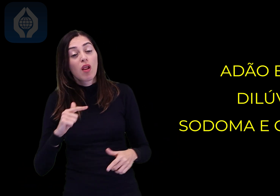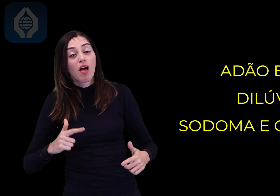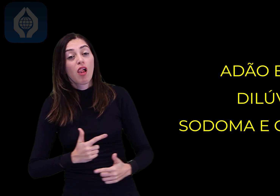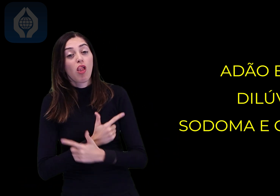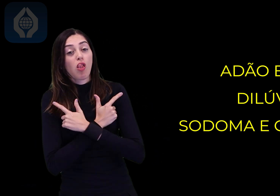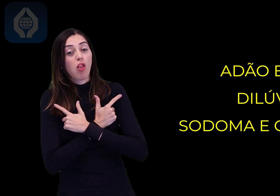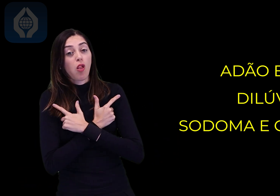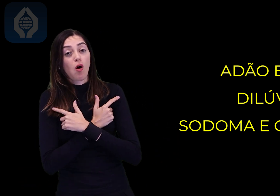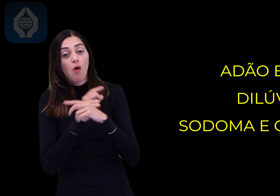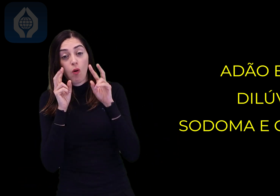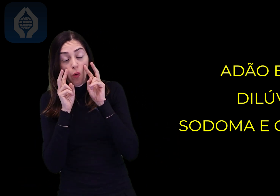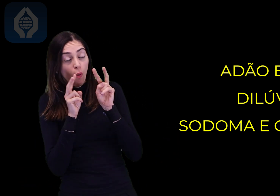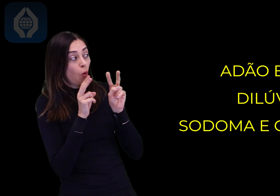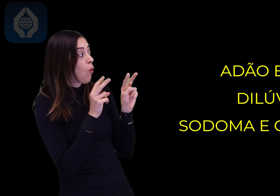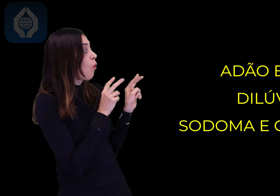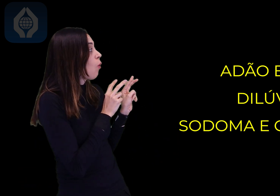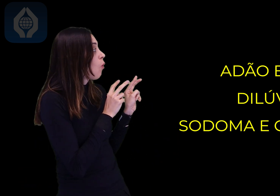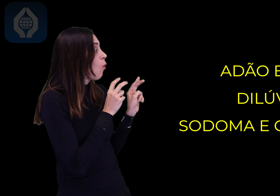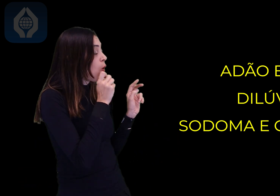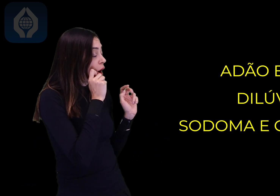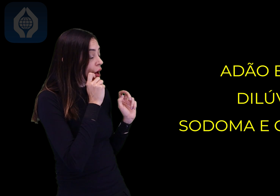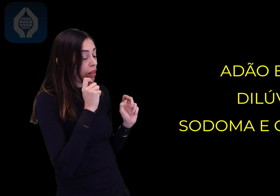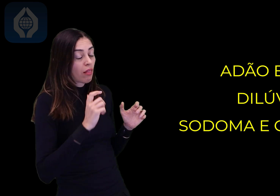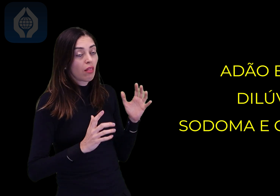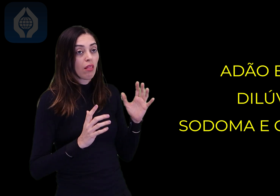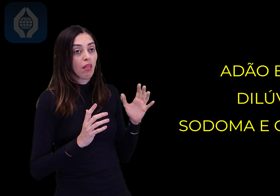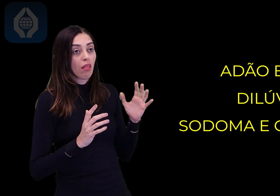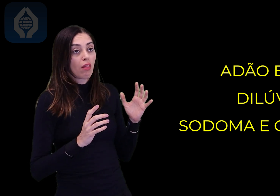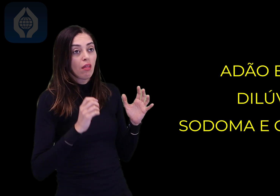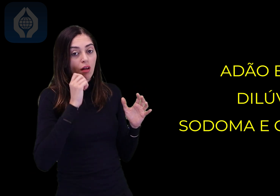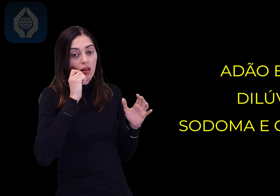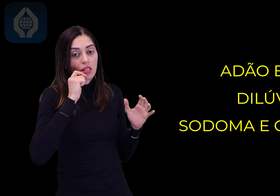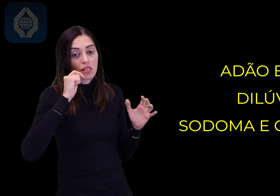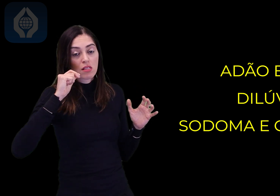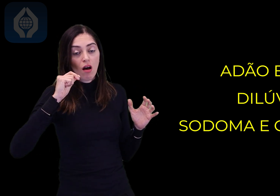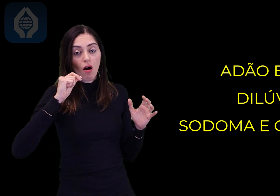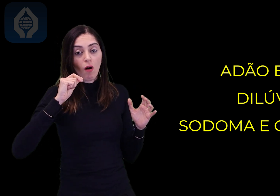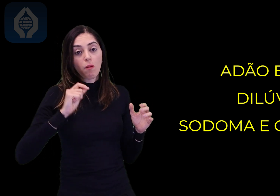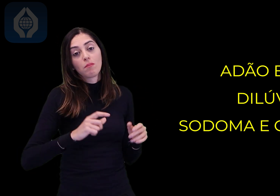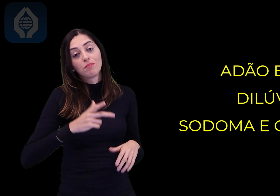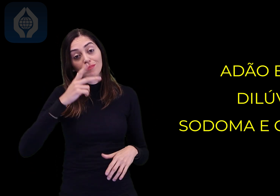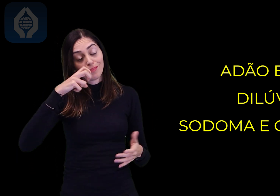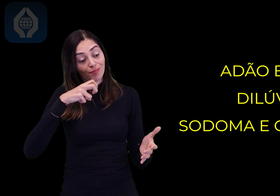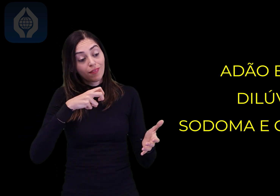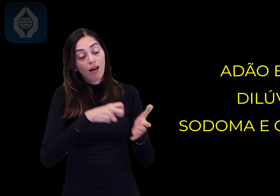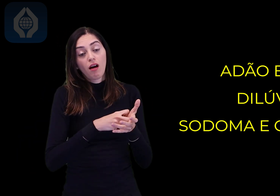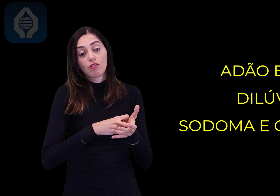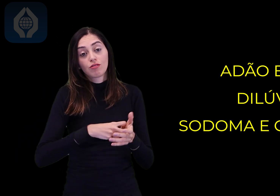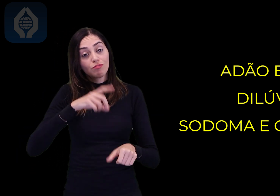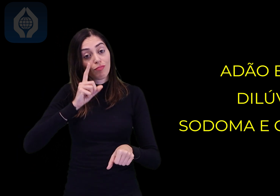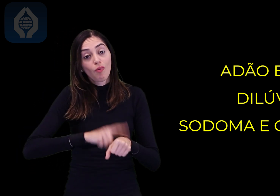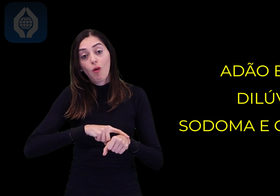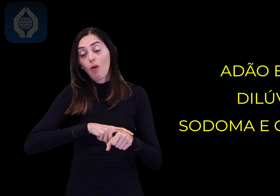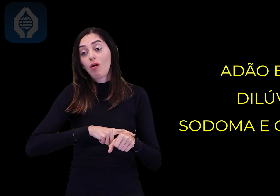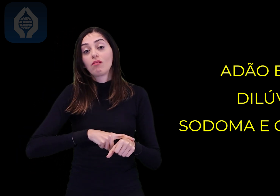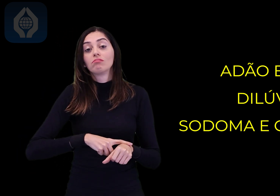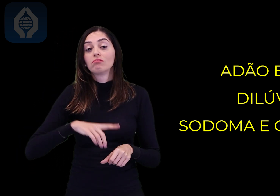olhou para ele atrás? Quando Deus decide que está na hora de castigar o povo, não há lugar para onde possam